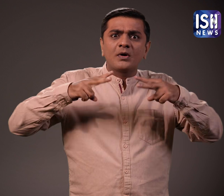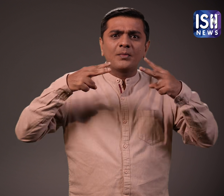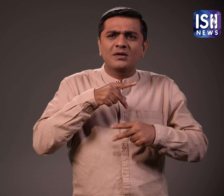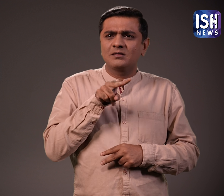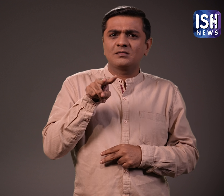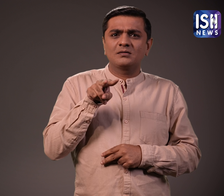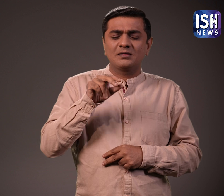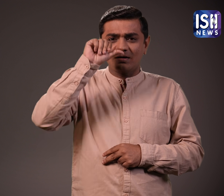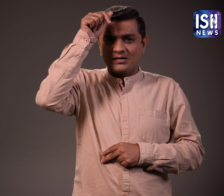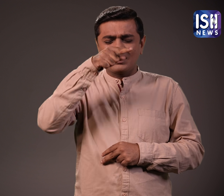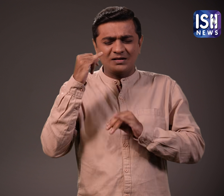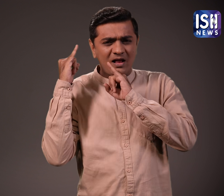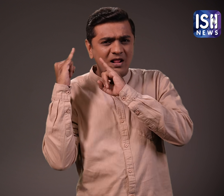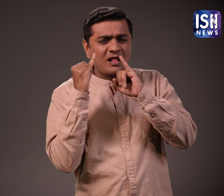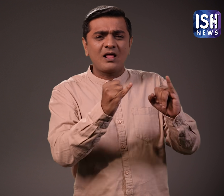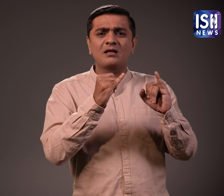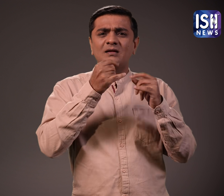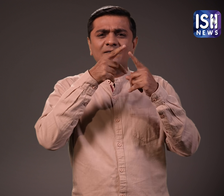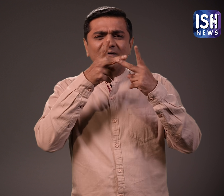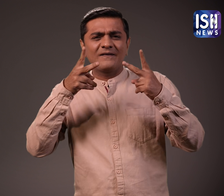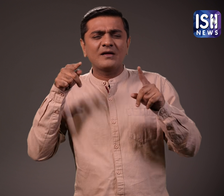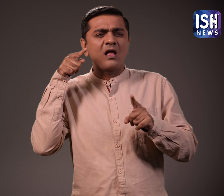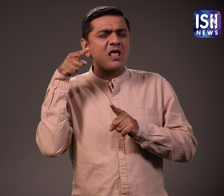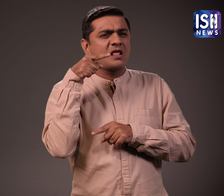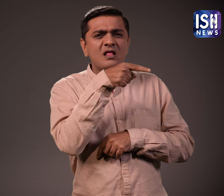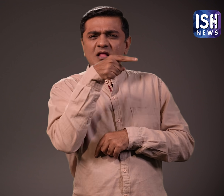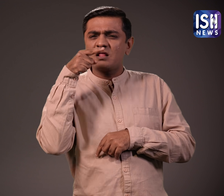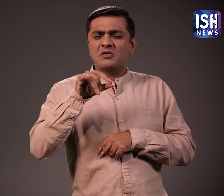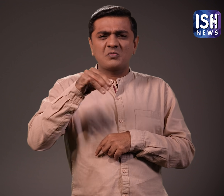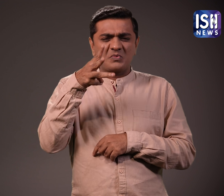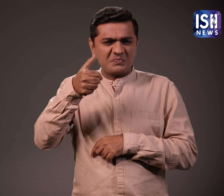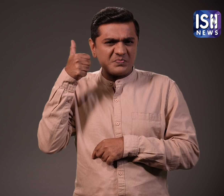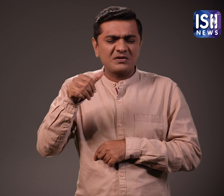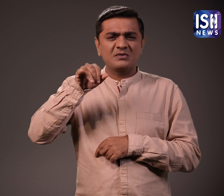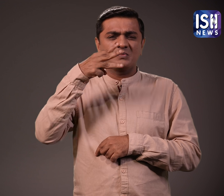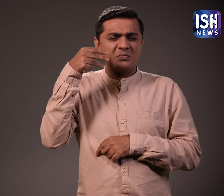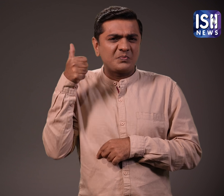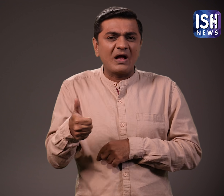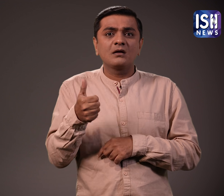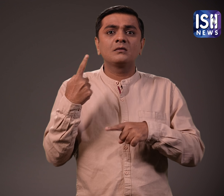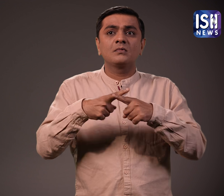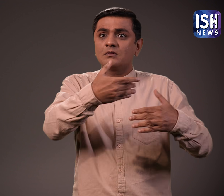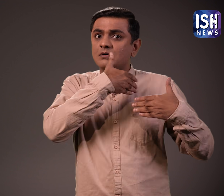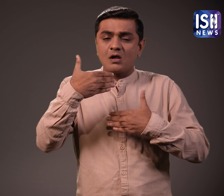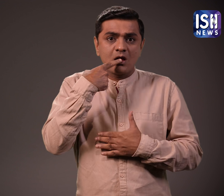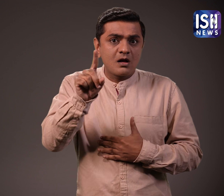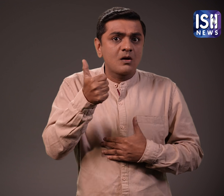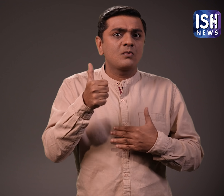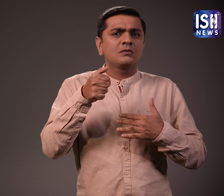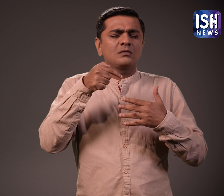बहुत ही अचीब नियम है उसने कहा कि उनकी शिक्षाएं राश्ट्र विरोधी है और उनके